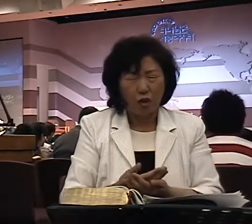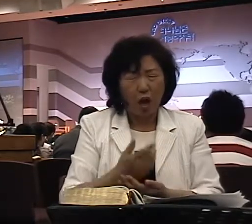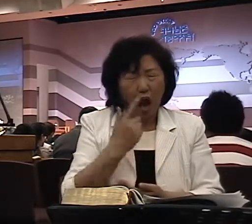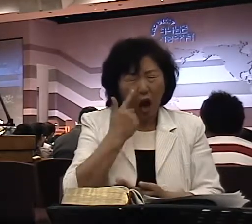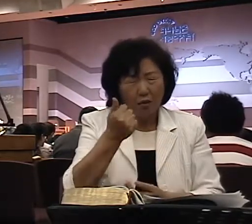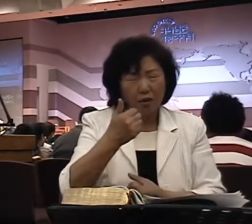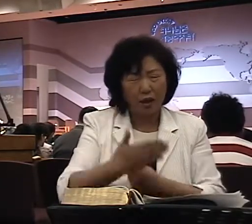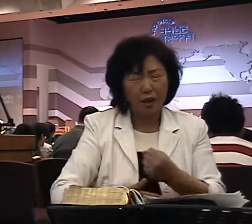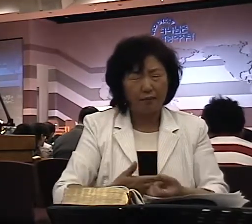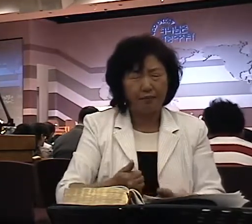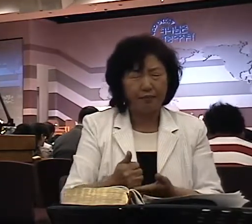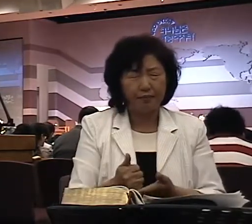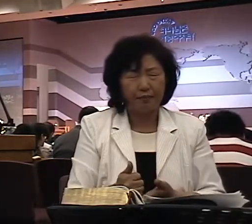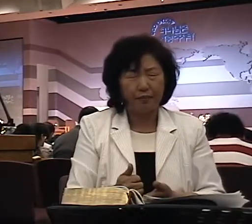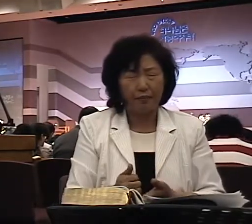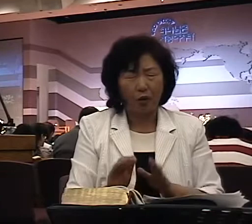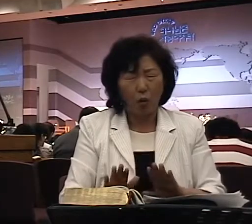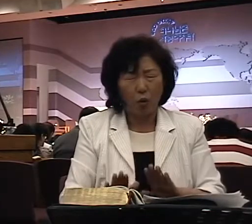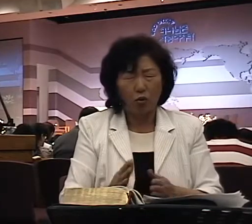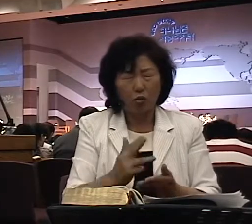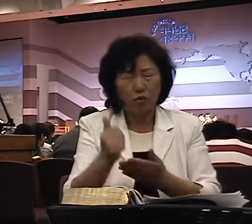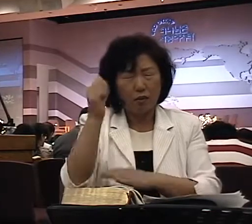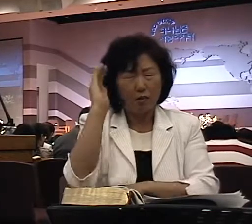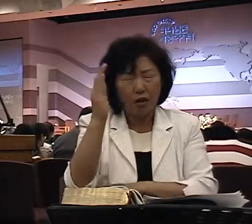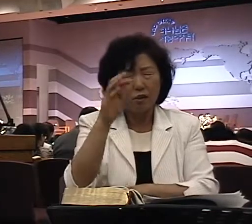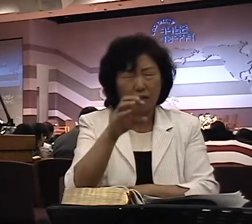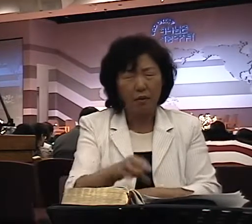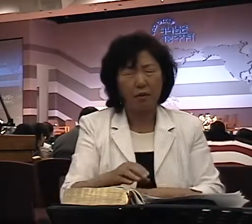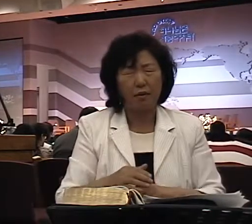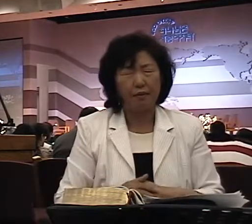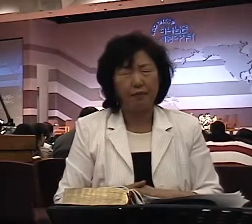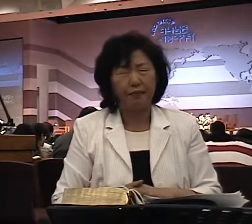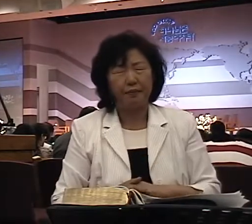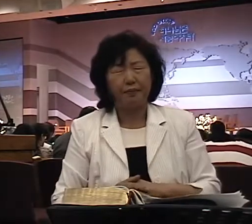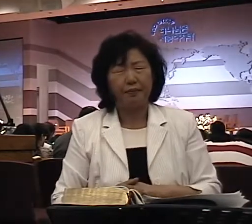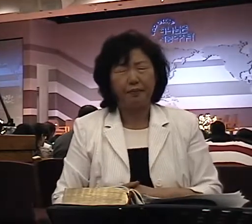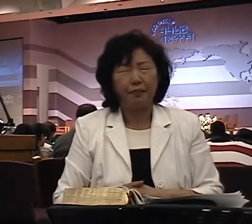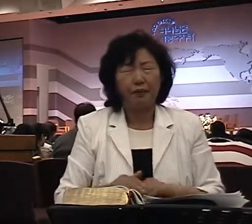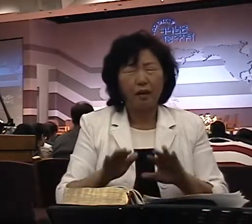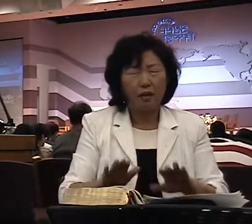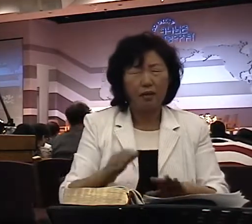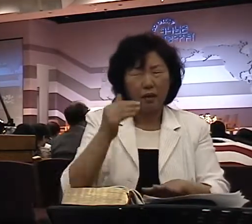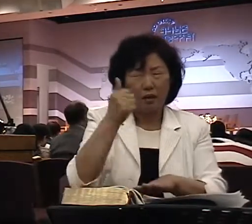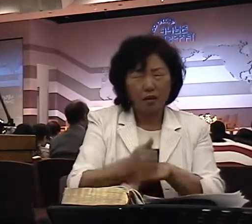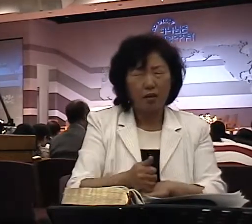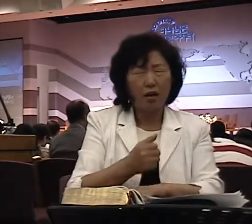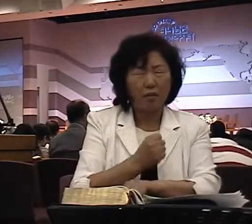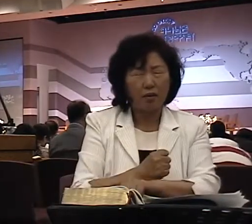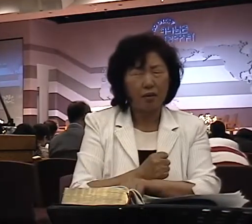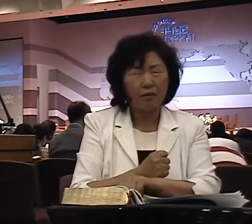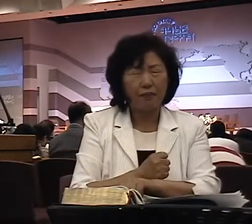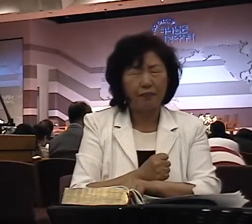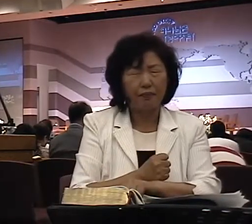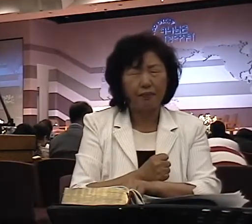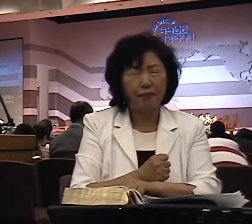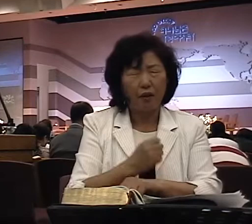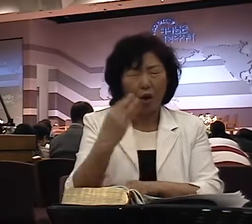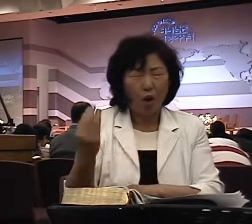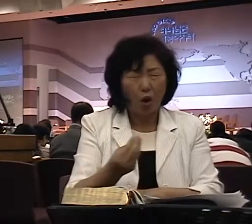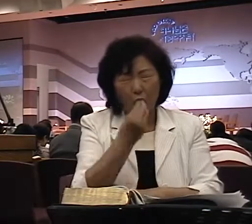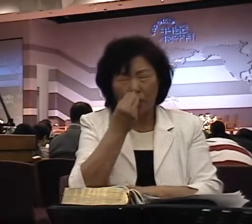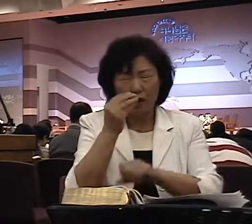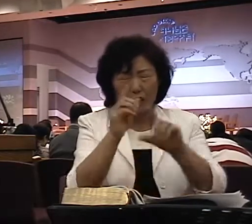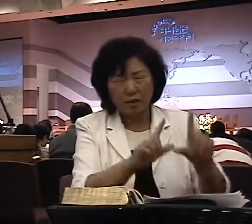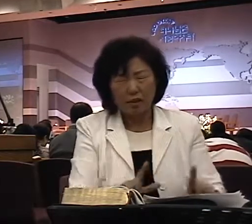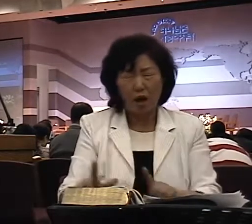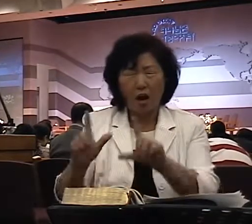아버지 하나님, 오늘 주님의 말씀 앞에 이제 결단을 합니다. 거룩한 삶을